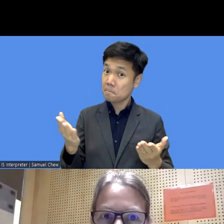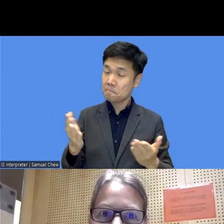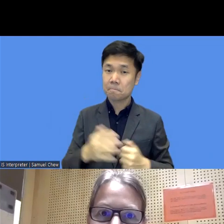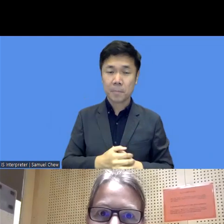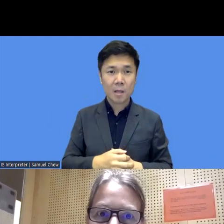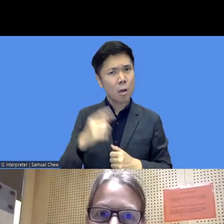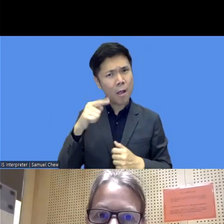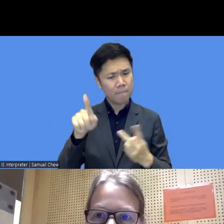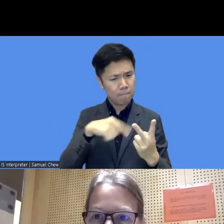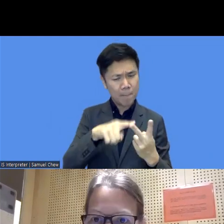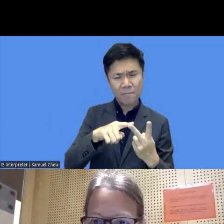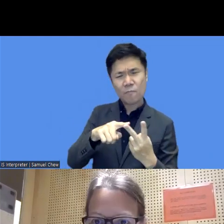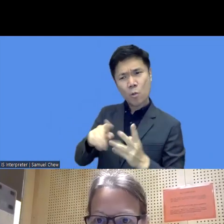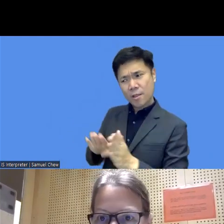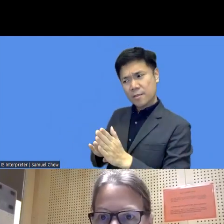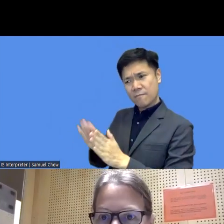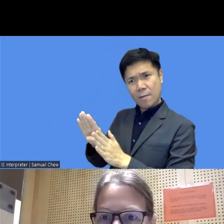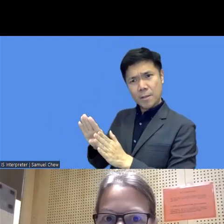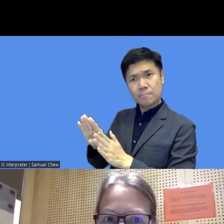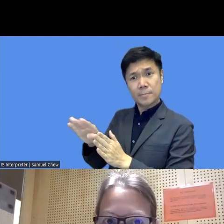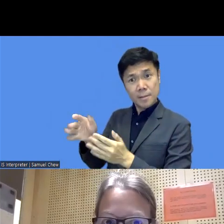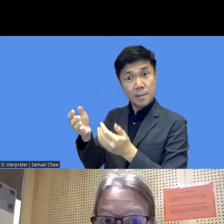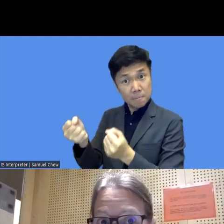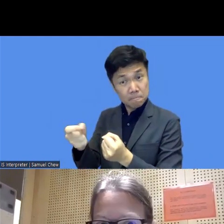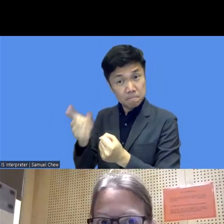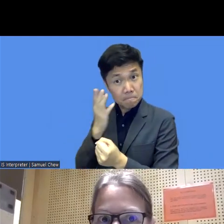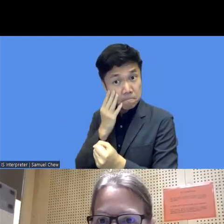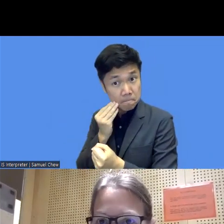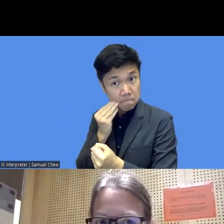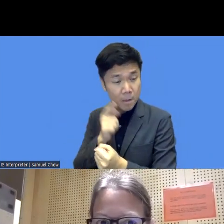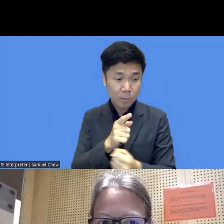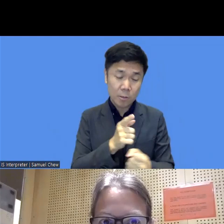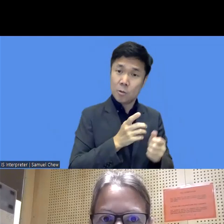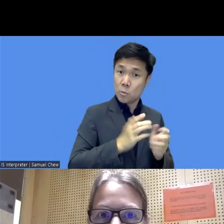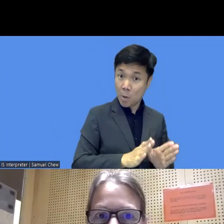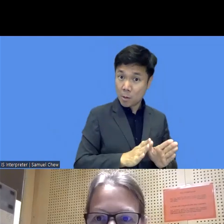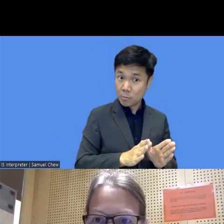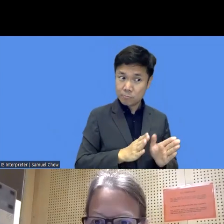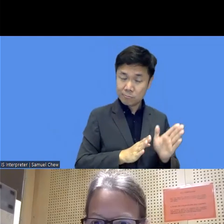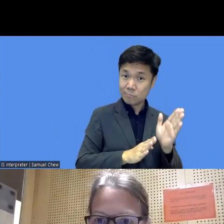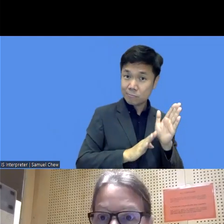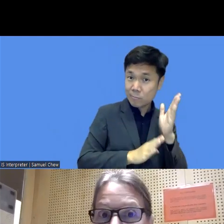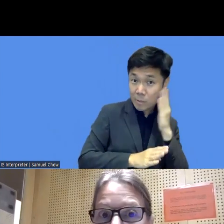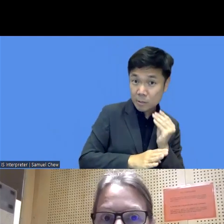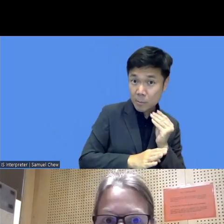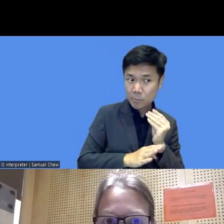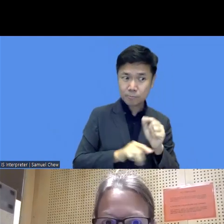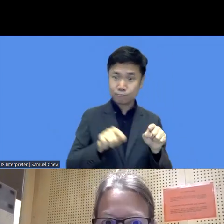tienen la experiencia en desarrollo. Así que, ¿cómo podemos usar su experiencia en desarrollo o en